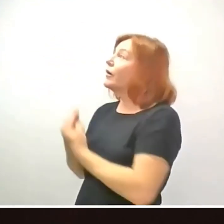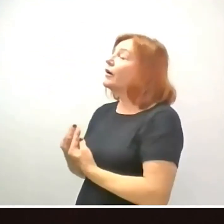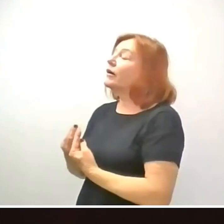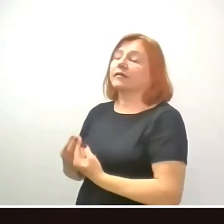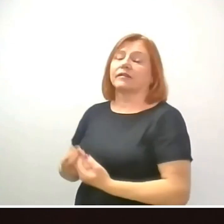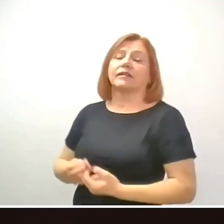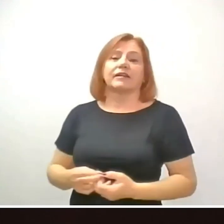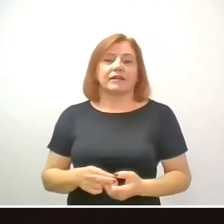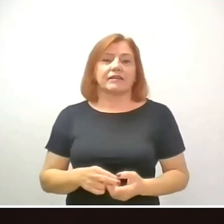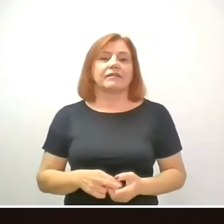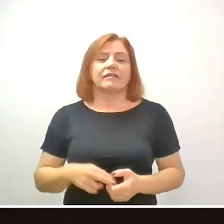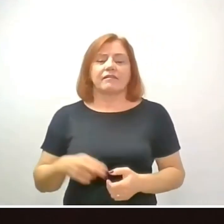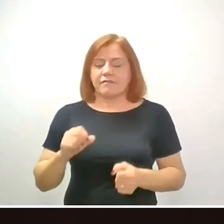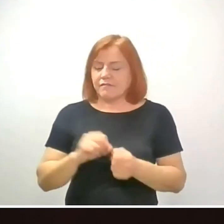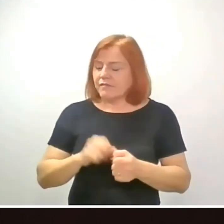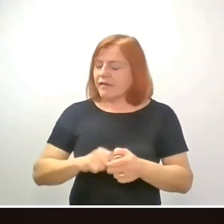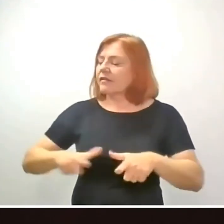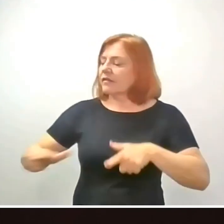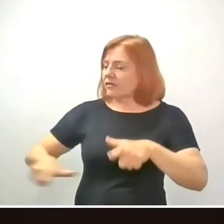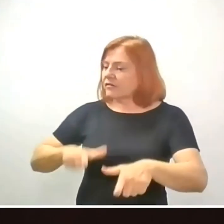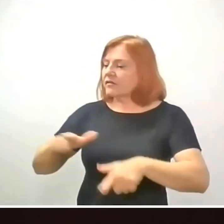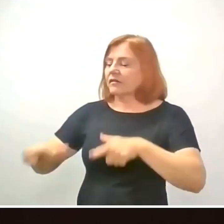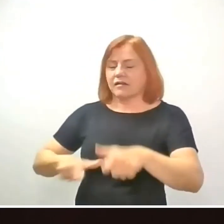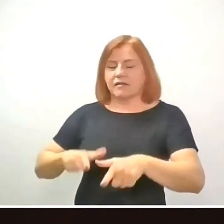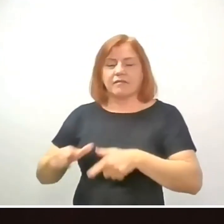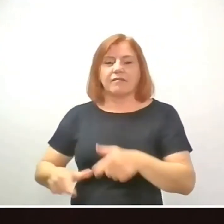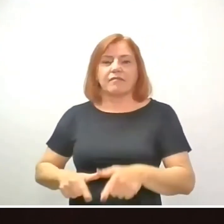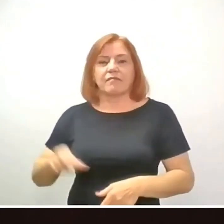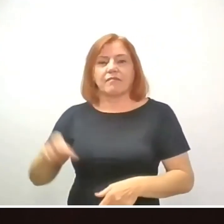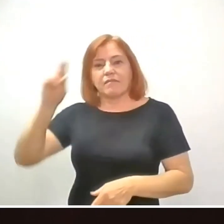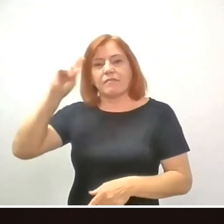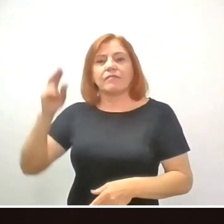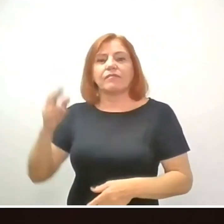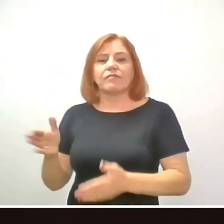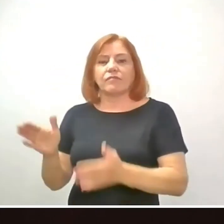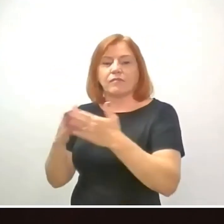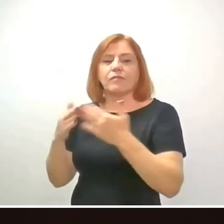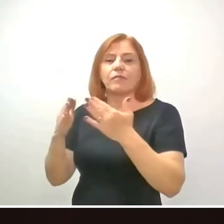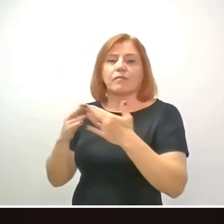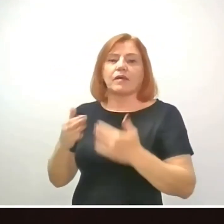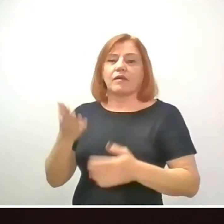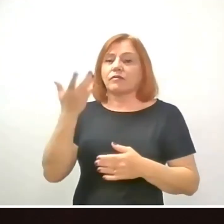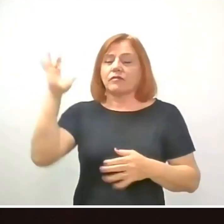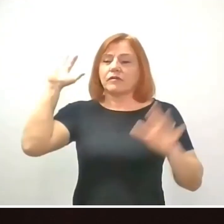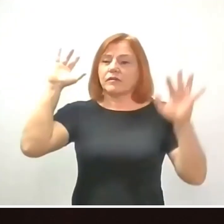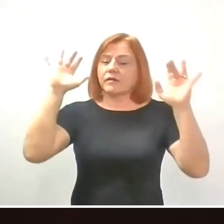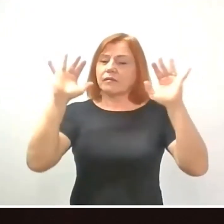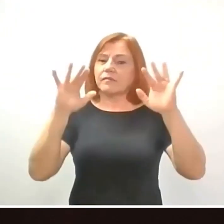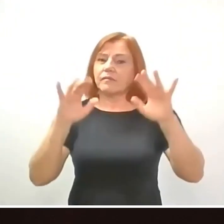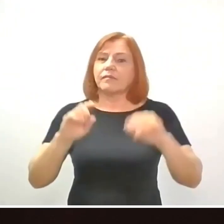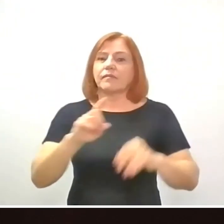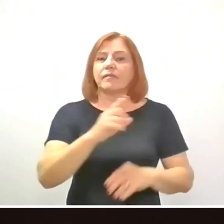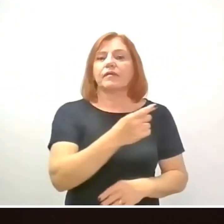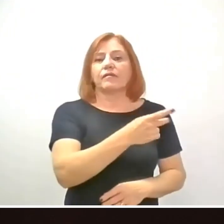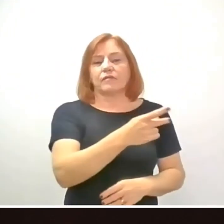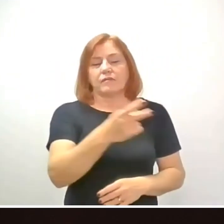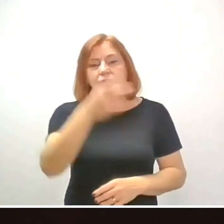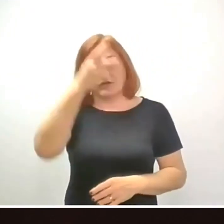gente fazer, né? E realmente abençoando muitas pessoas, né? Para poder também enxergar